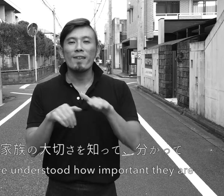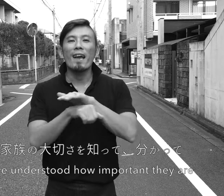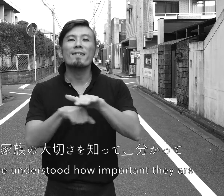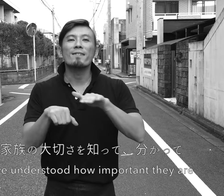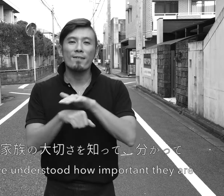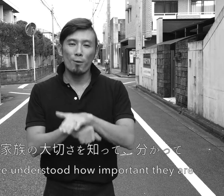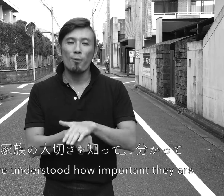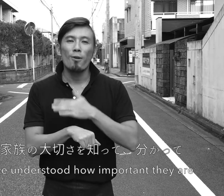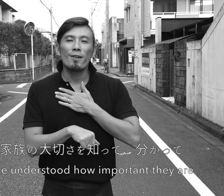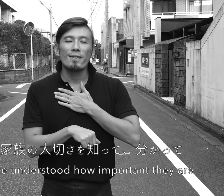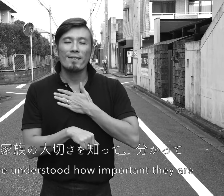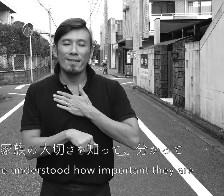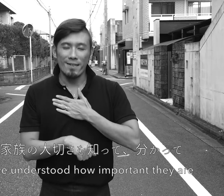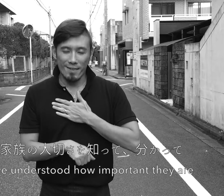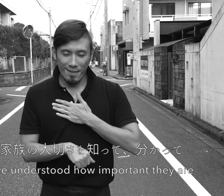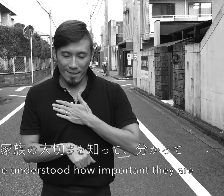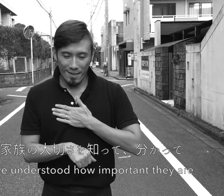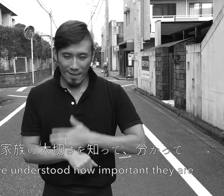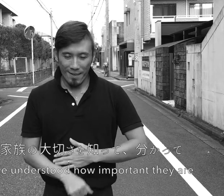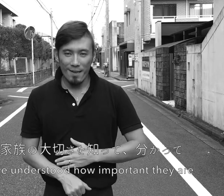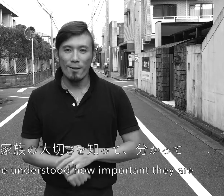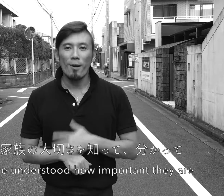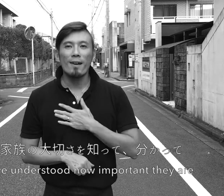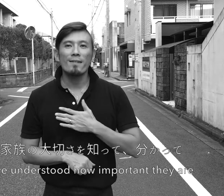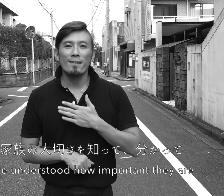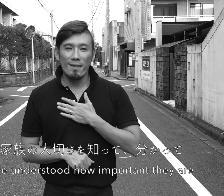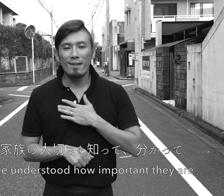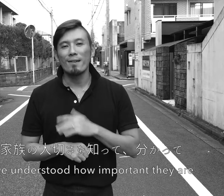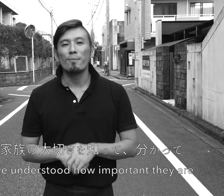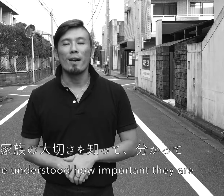大切さを知って分かって、まあ